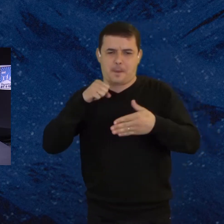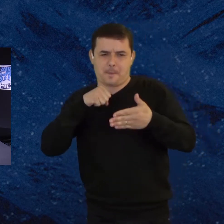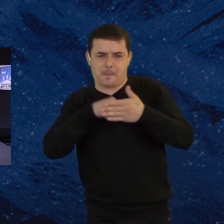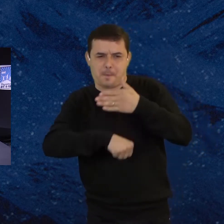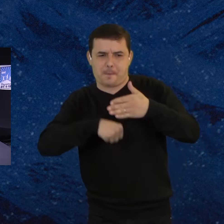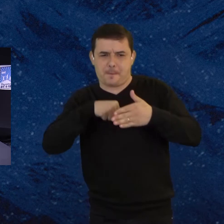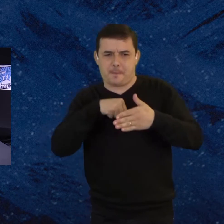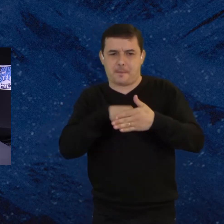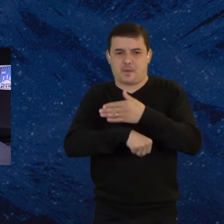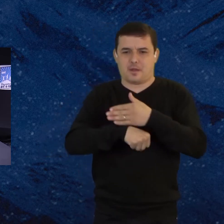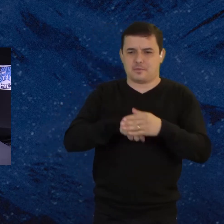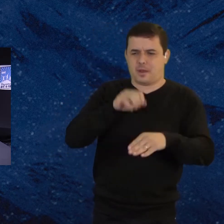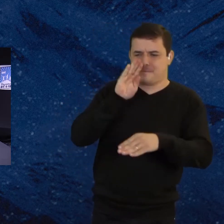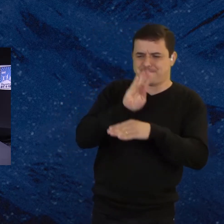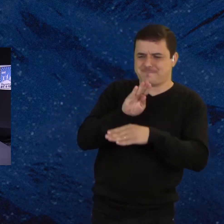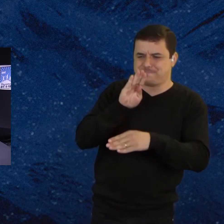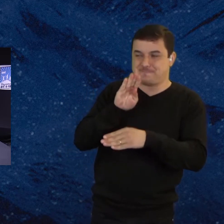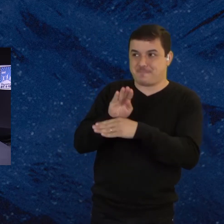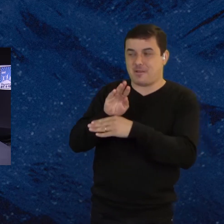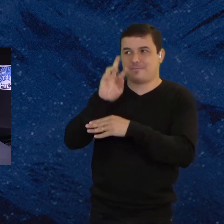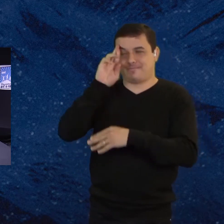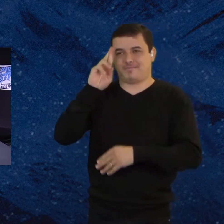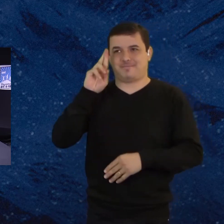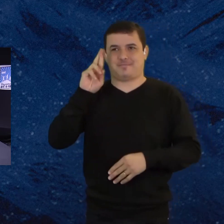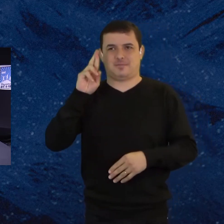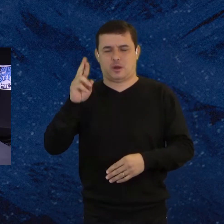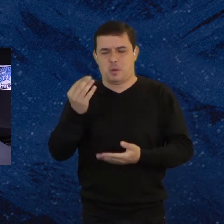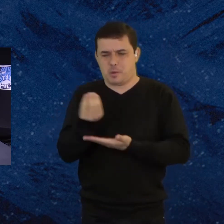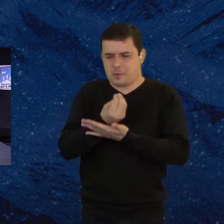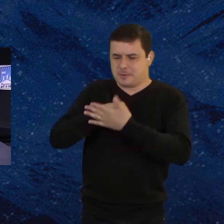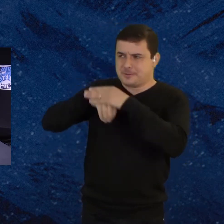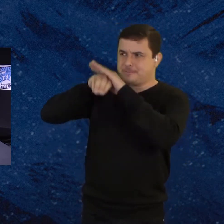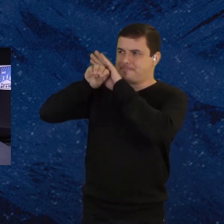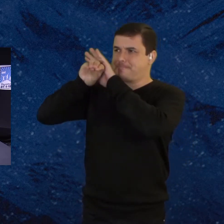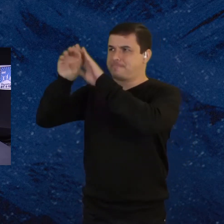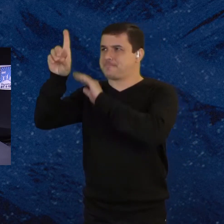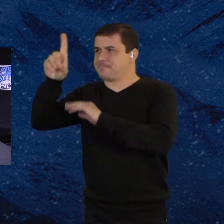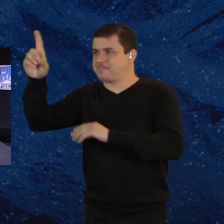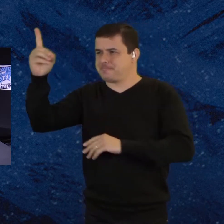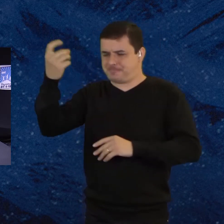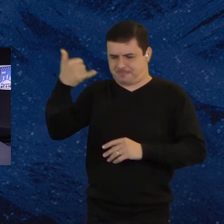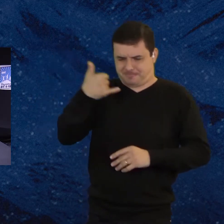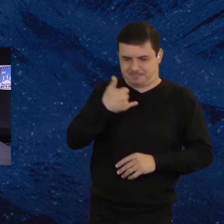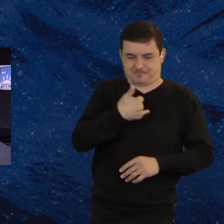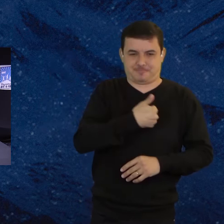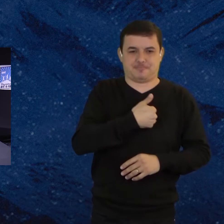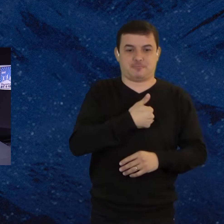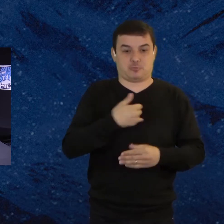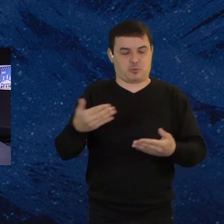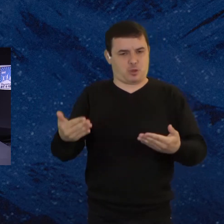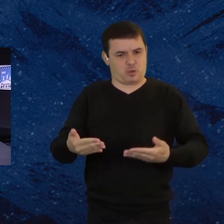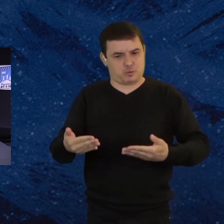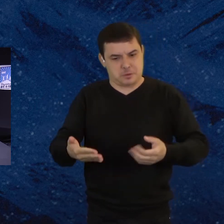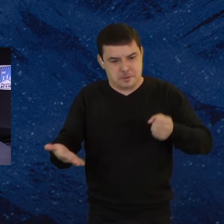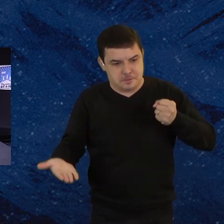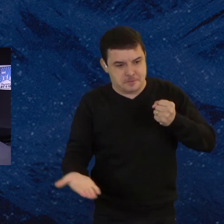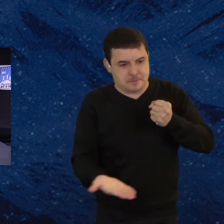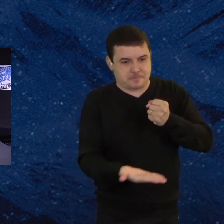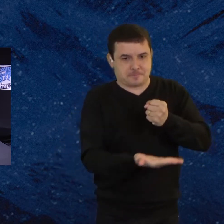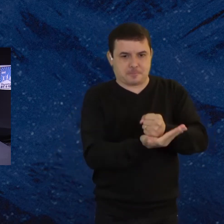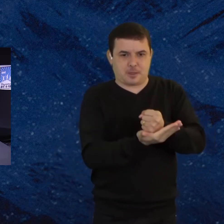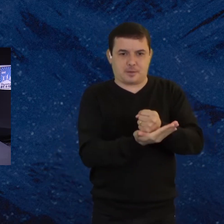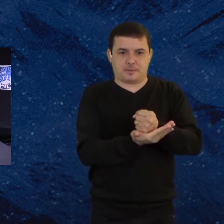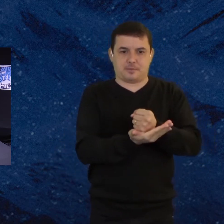podemos cooperar consagrando ao Senhor aquilo que Ele nos deu. Então hoje nós estamos aqui sustentados